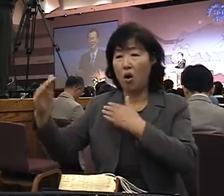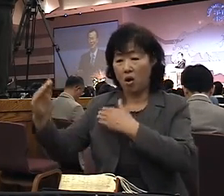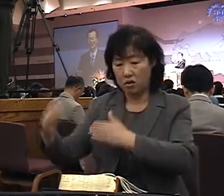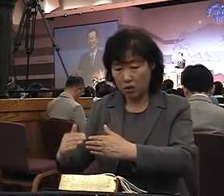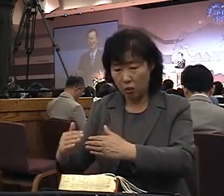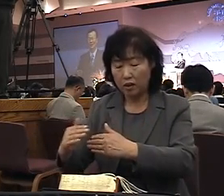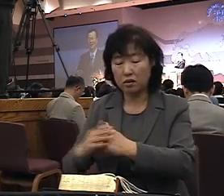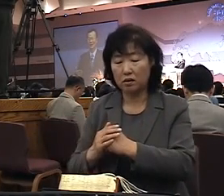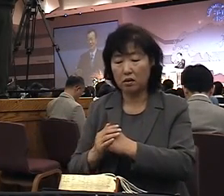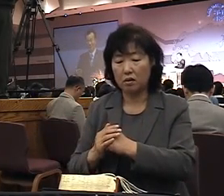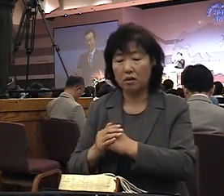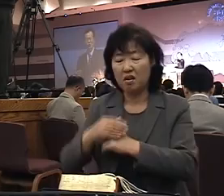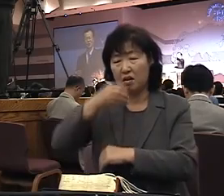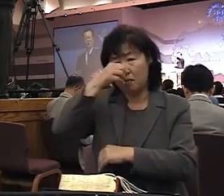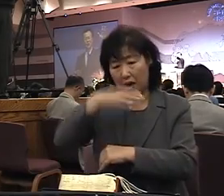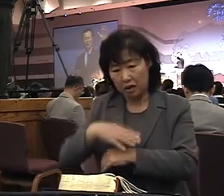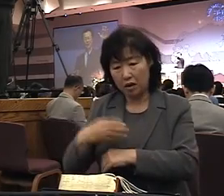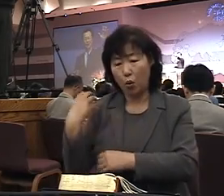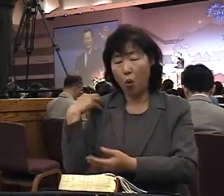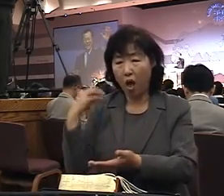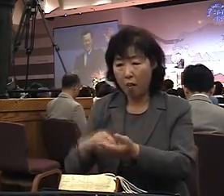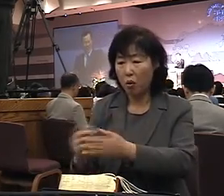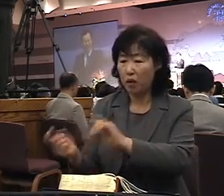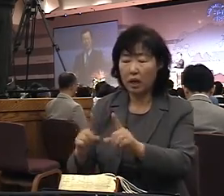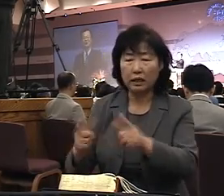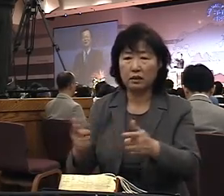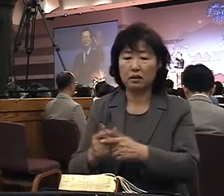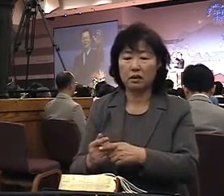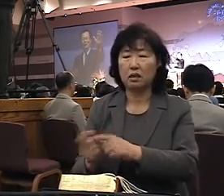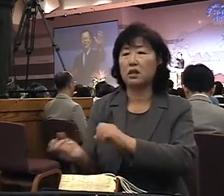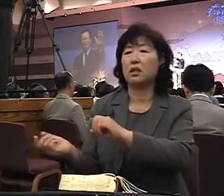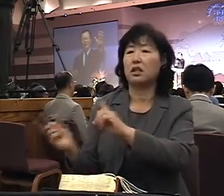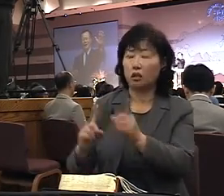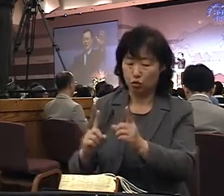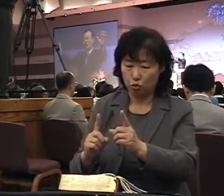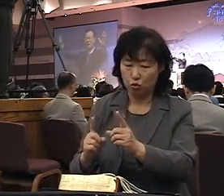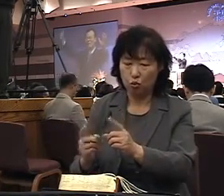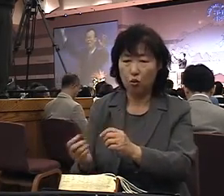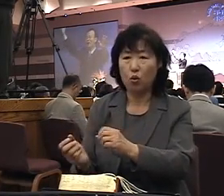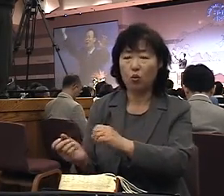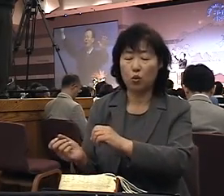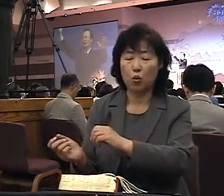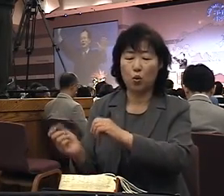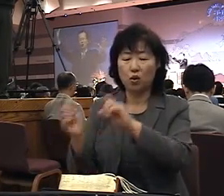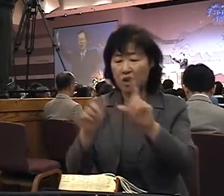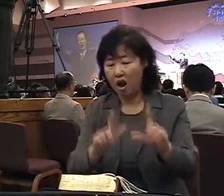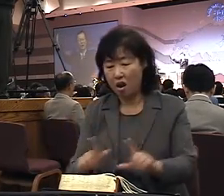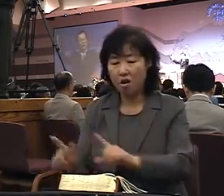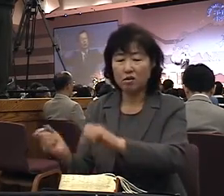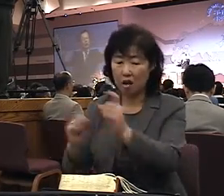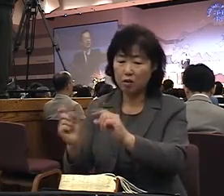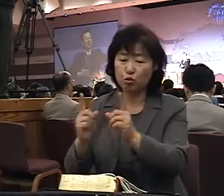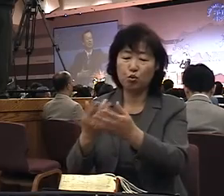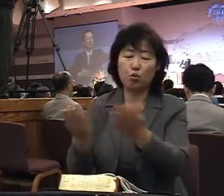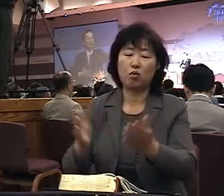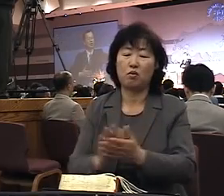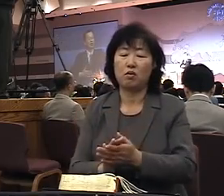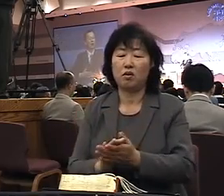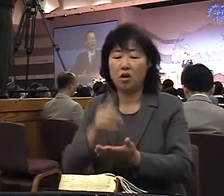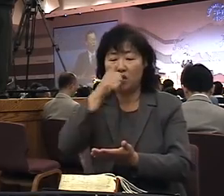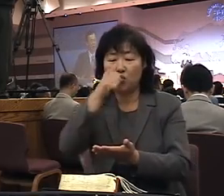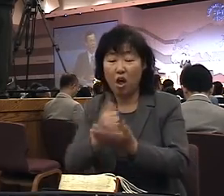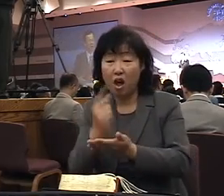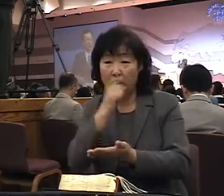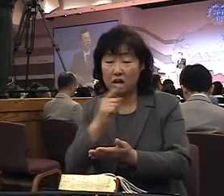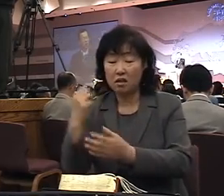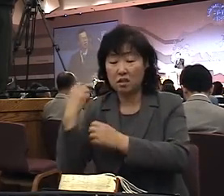회복이 아니에요. 일으켜주시는 회복, 살려주시는 회복, 자신의 몸의 모든 그 죄악과 수치를